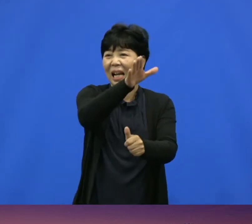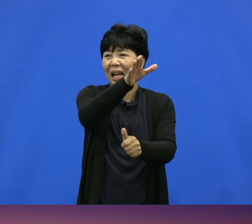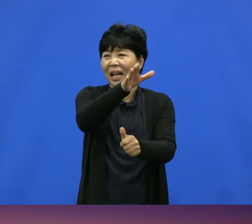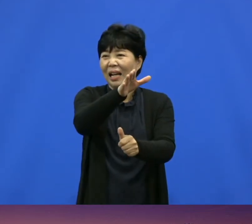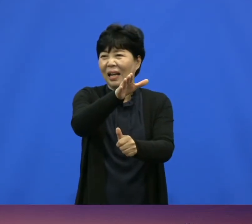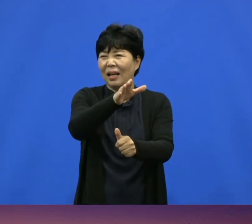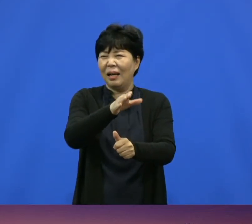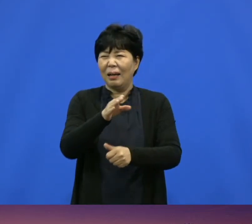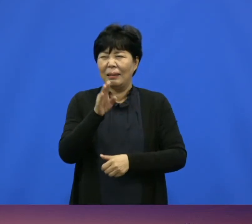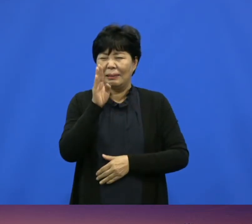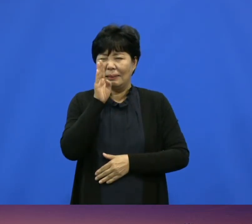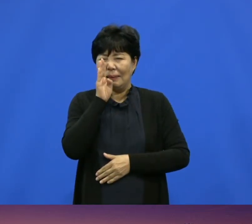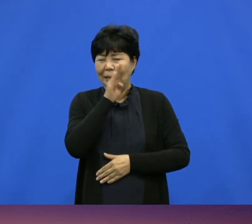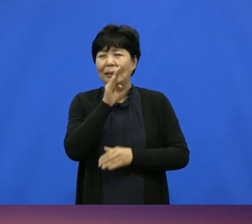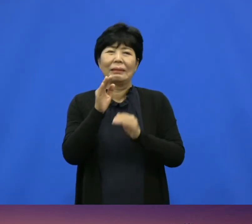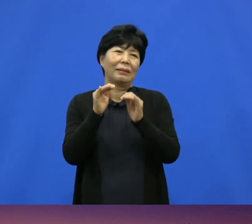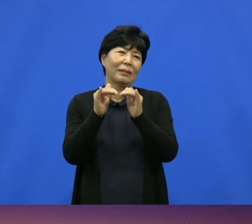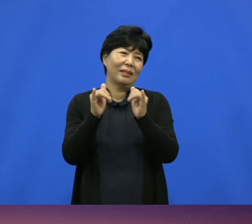이 악랄한,